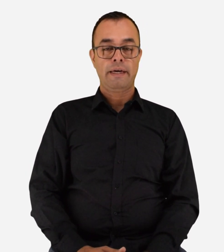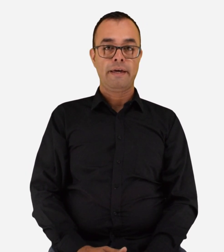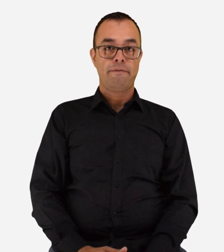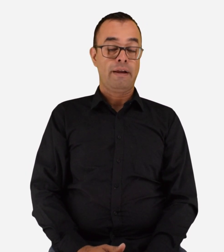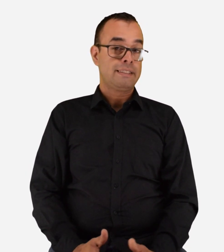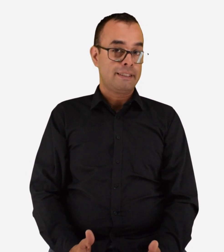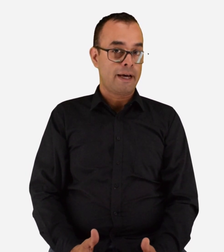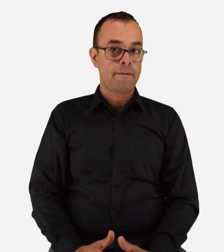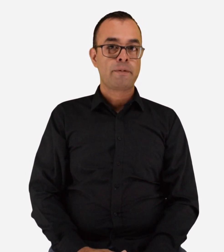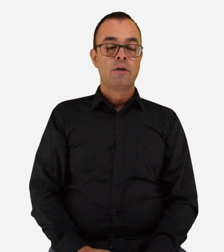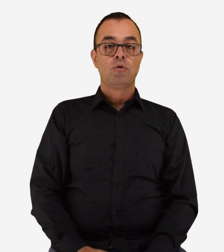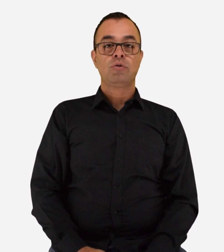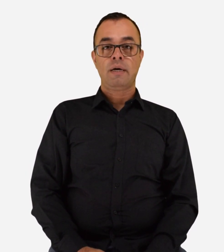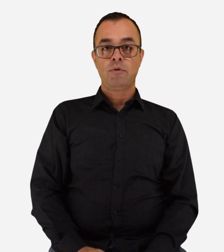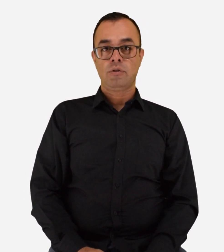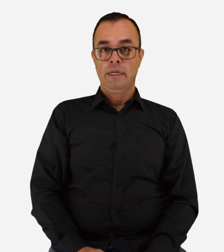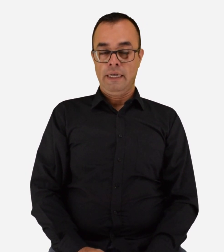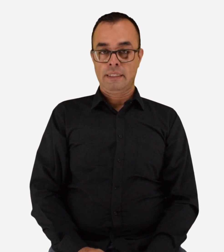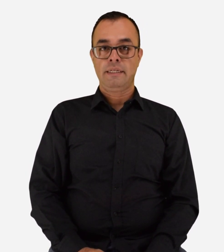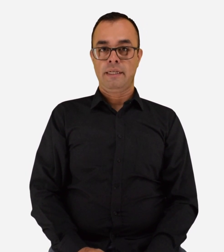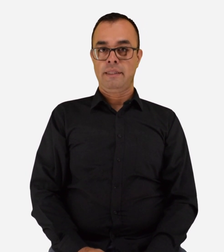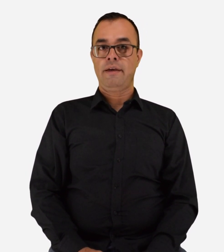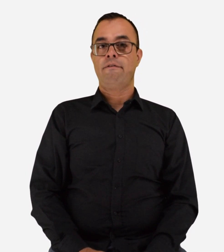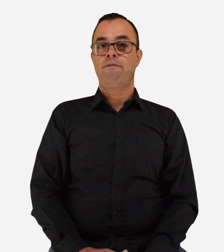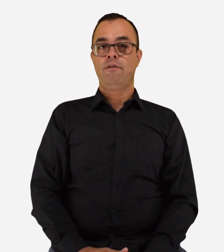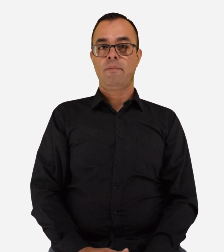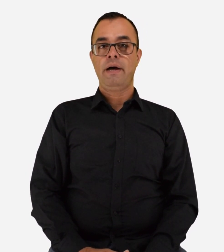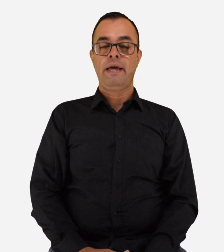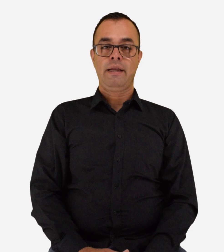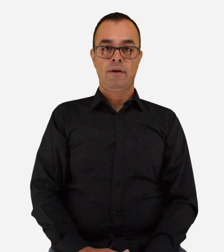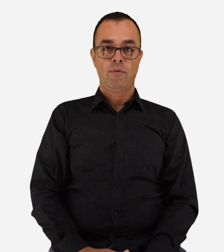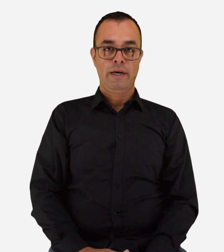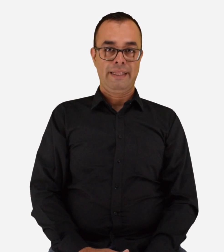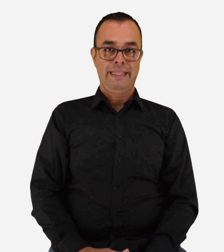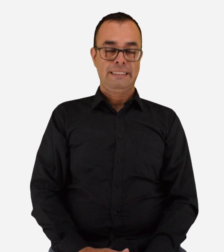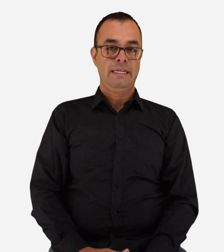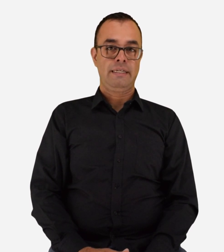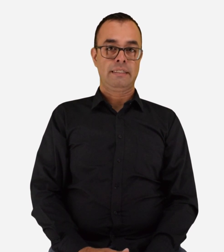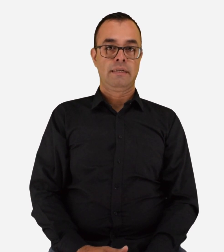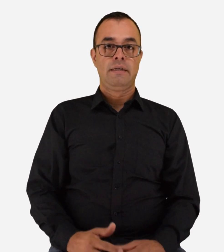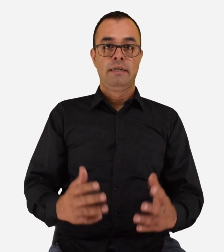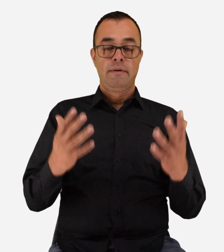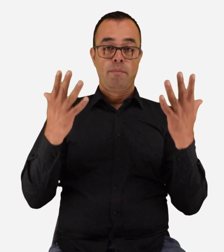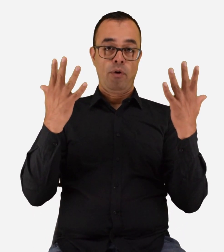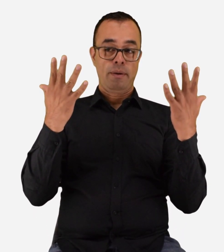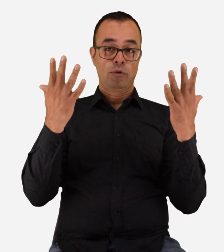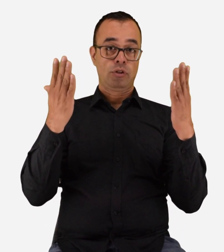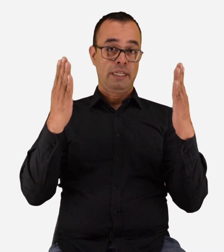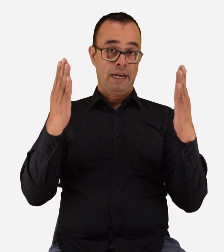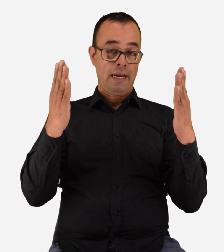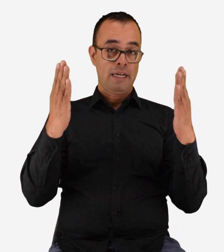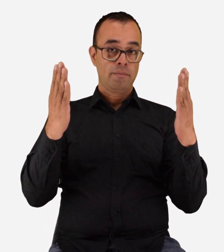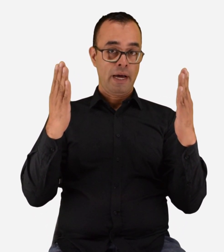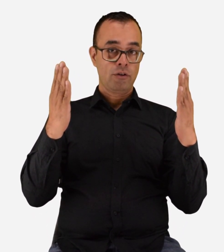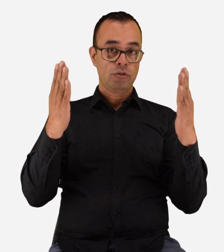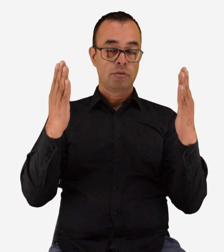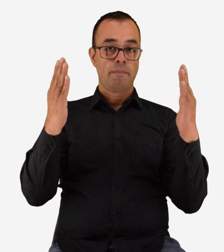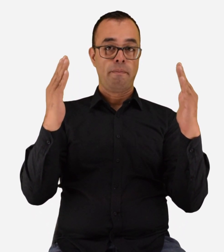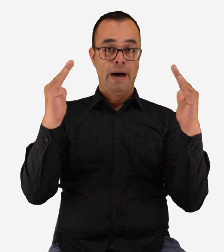que felicitar, usamos la siguiente forma en lengua de señas. Podemos cerrar las manos,